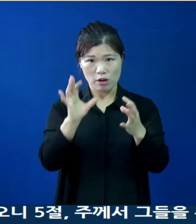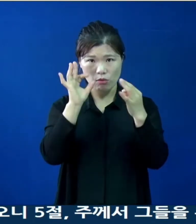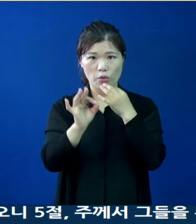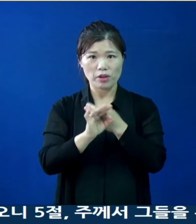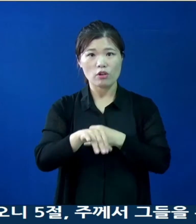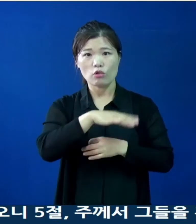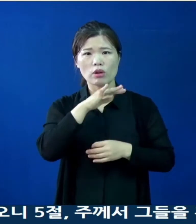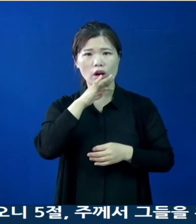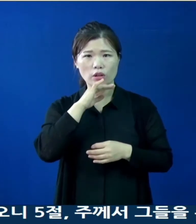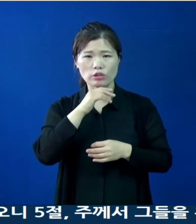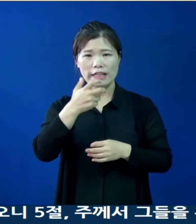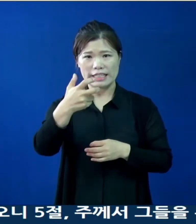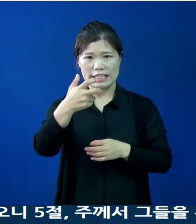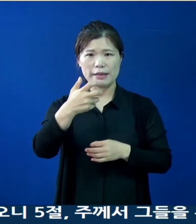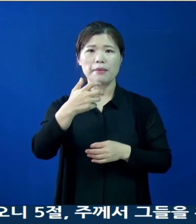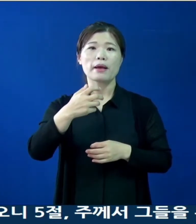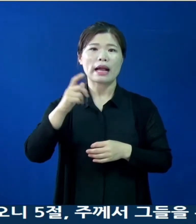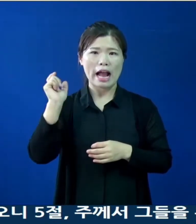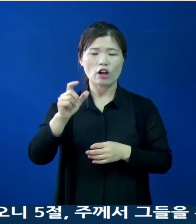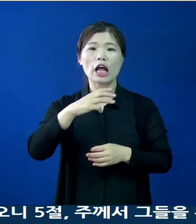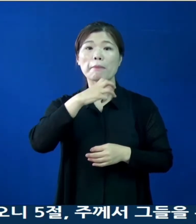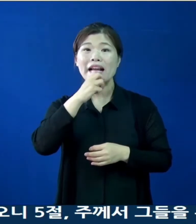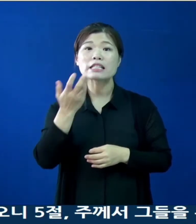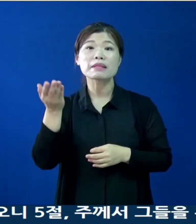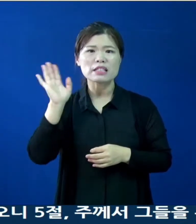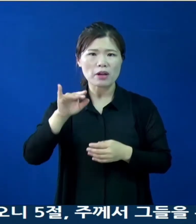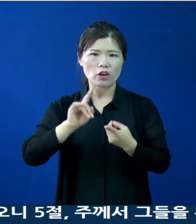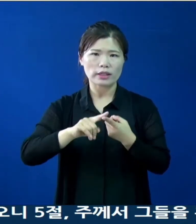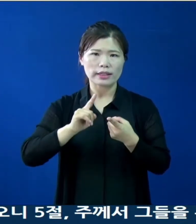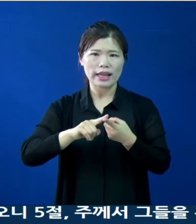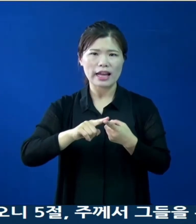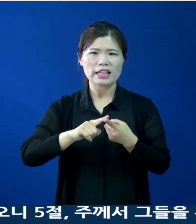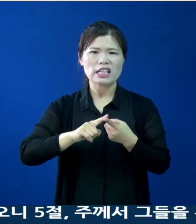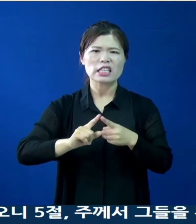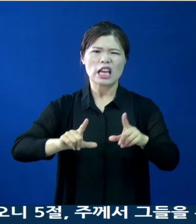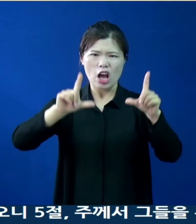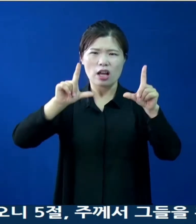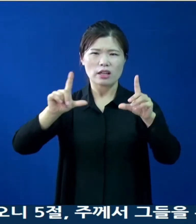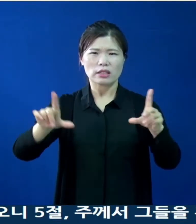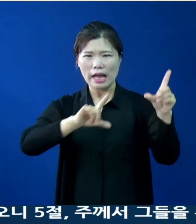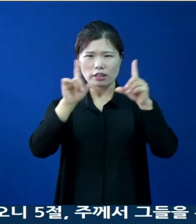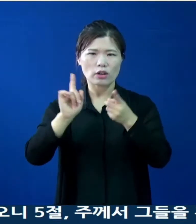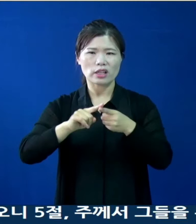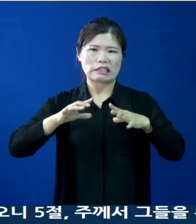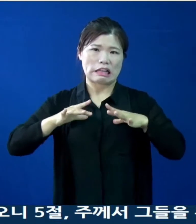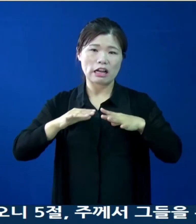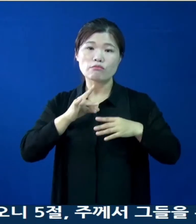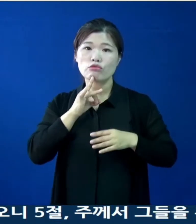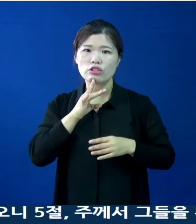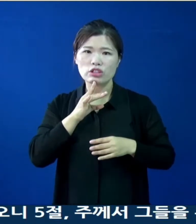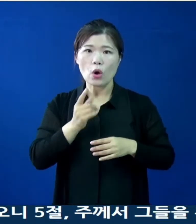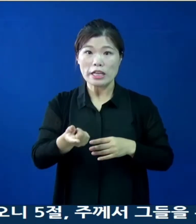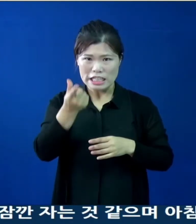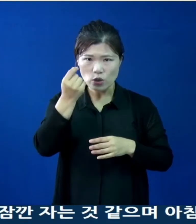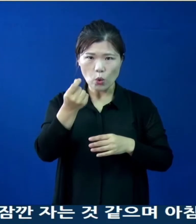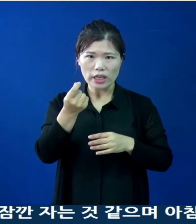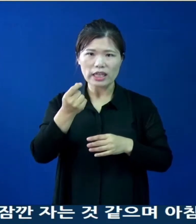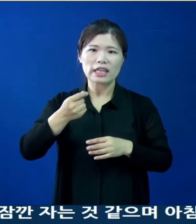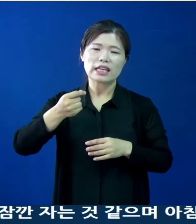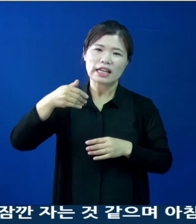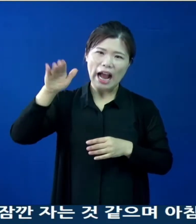70이요 강건하면 80이라도 그 연수의 자랑은 수고와 슬픔뿐이요 신속히 가니 우리가